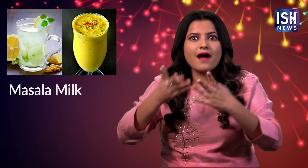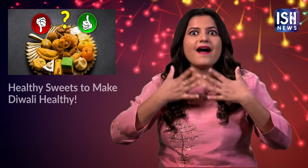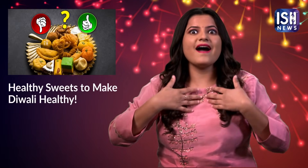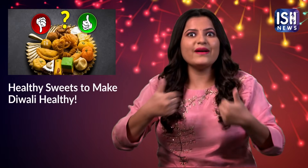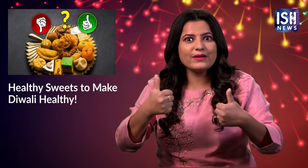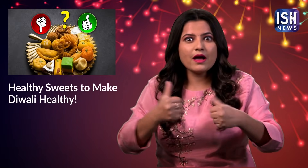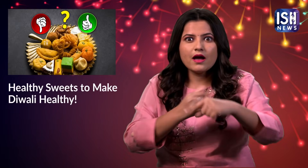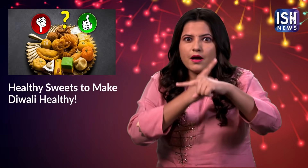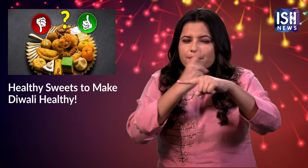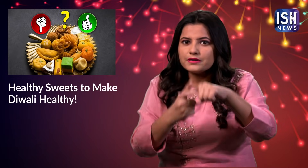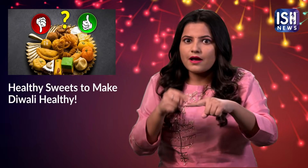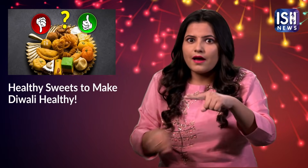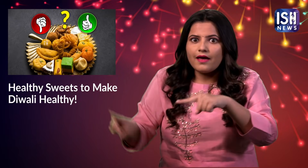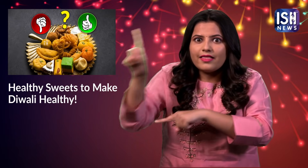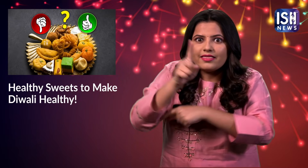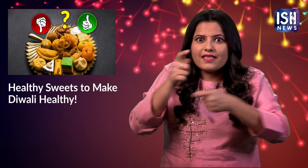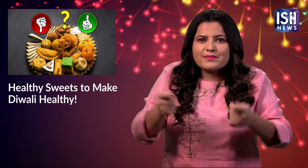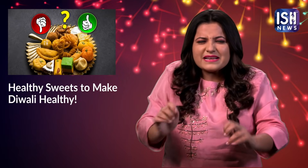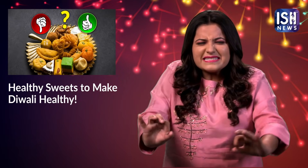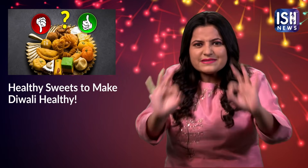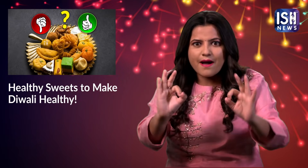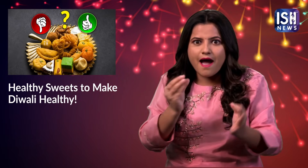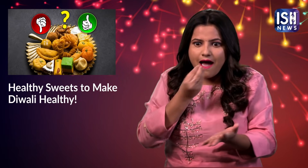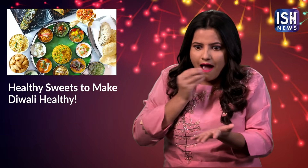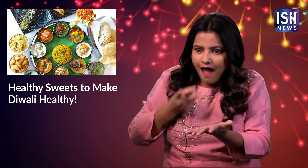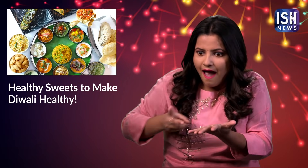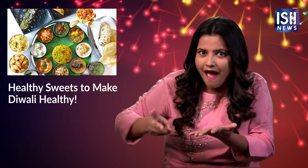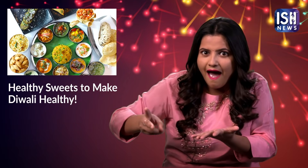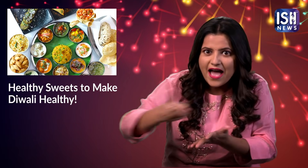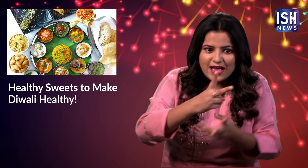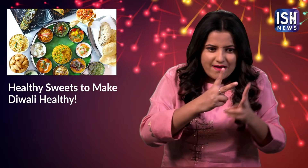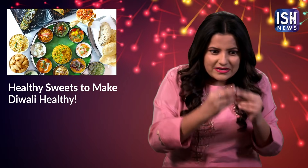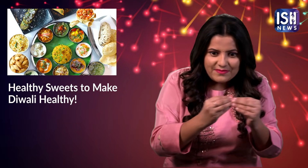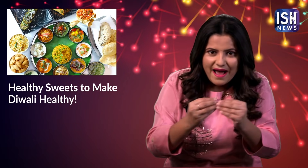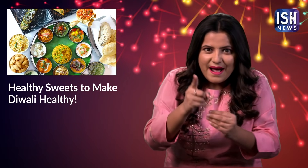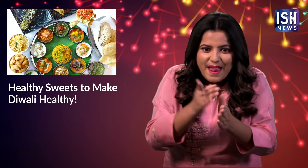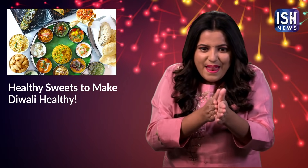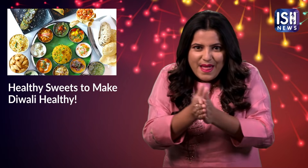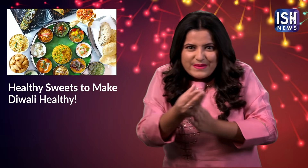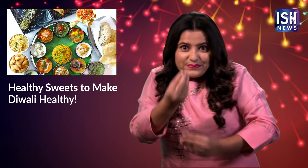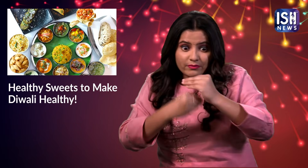क्योंकि वे स्वस्त विकल्ब है, सभी अलग-अलग सबजिया खाये क्योंकि इन में फाइबर की मात्रा अधिक होती है